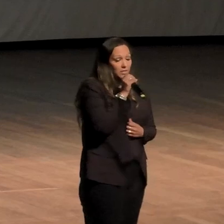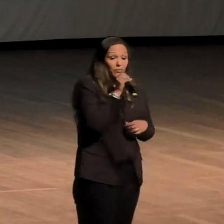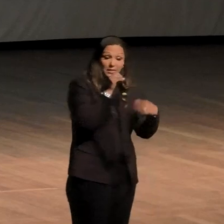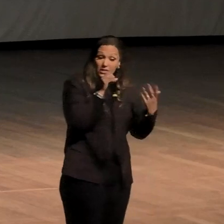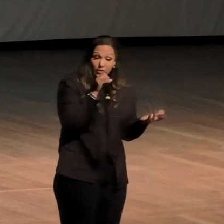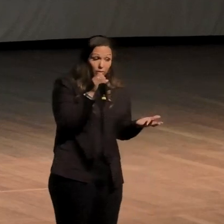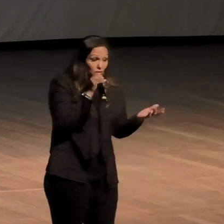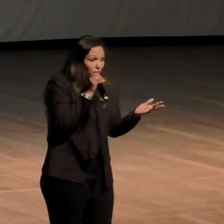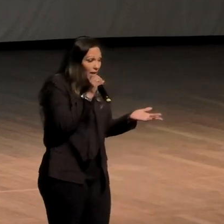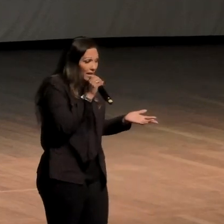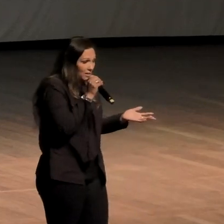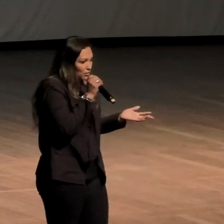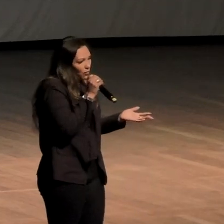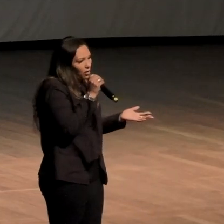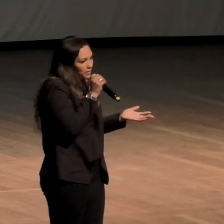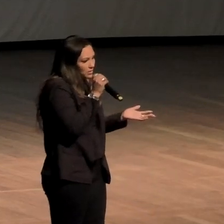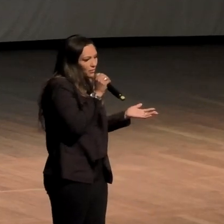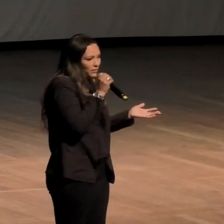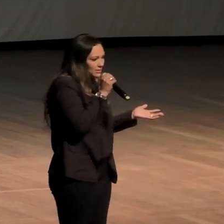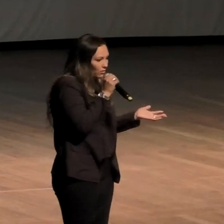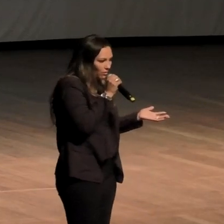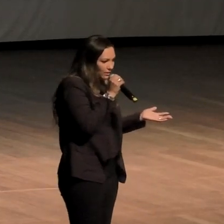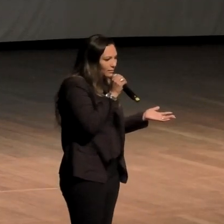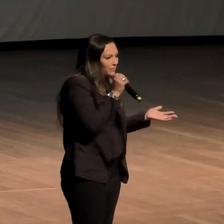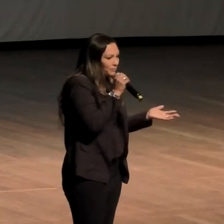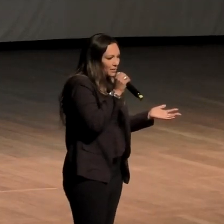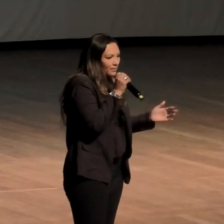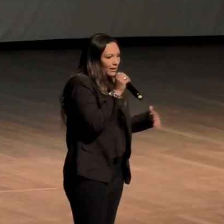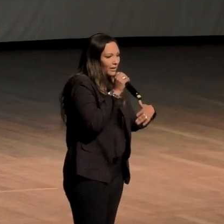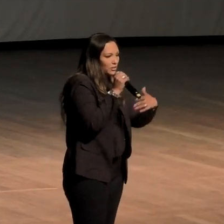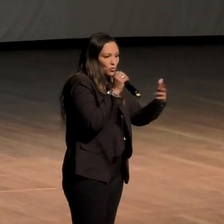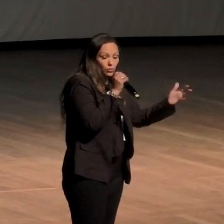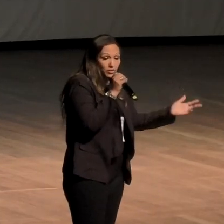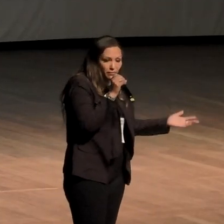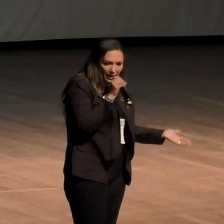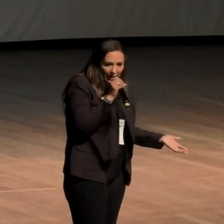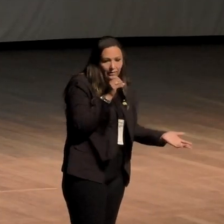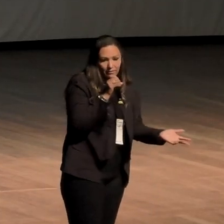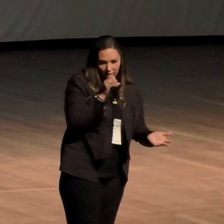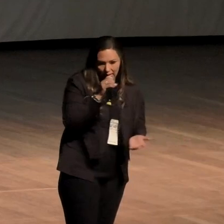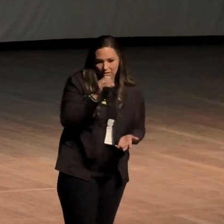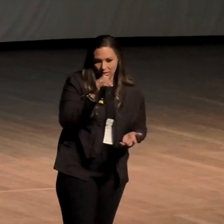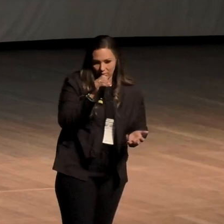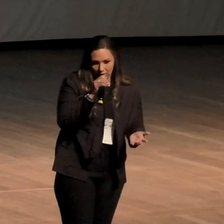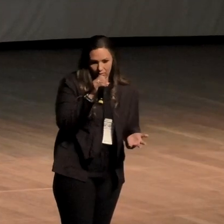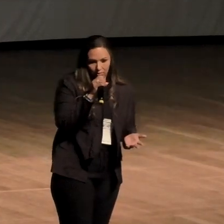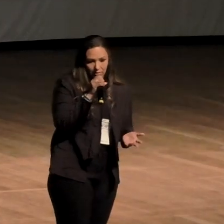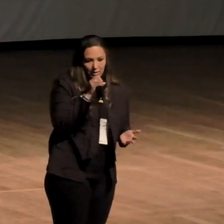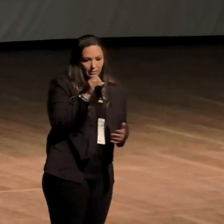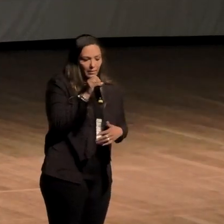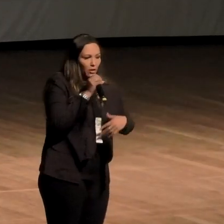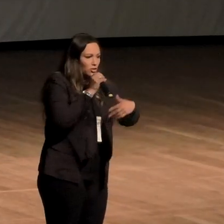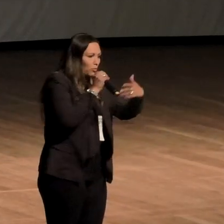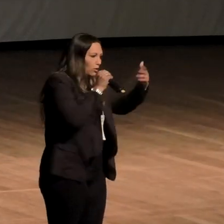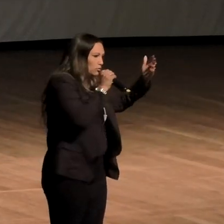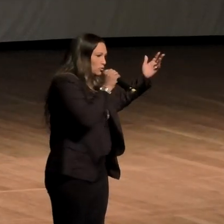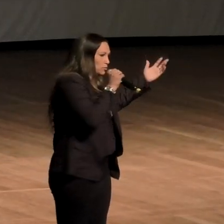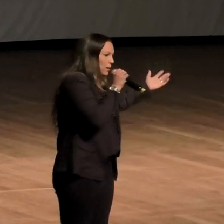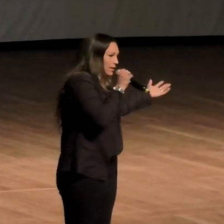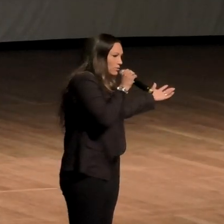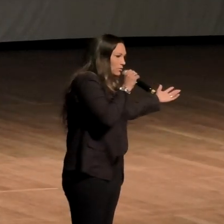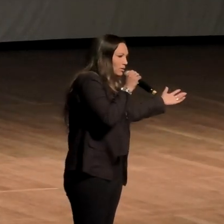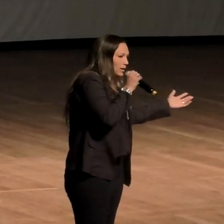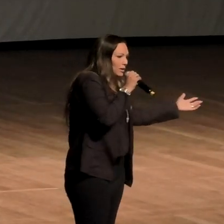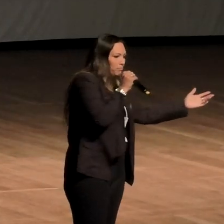precisamos E vocês viram diversas formas de se fazer horta né de cultivar na verdade alimentos né de